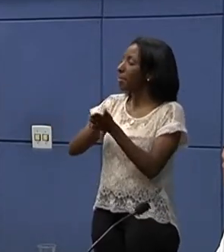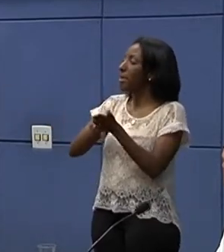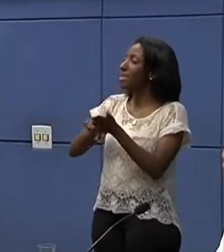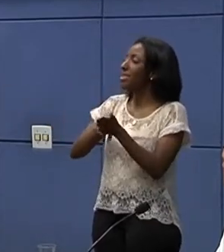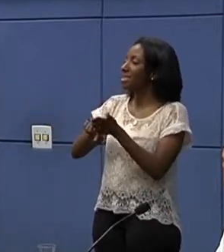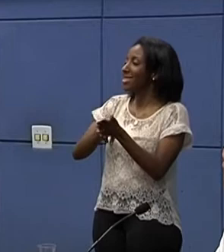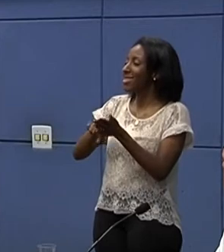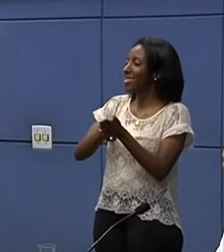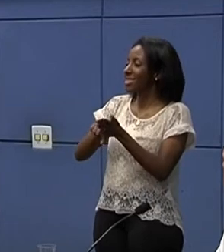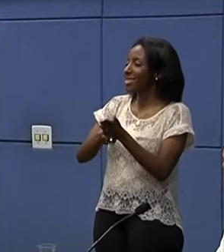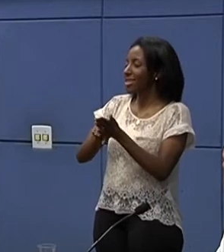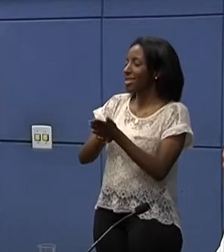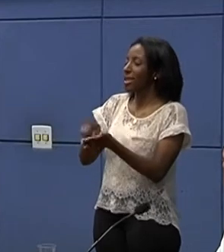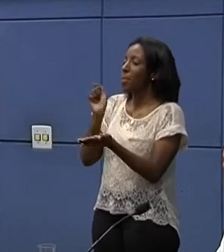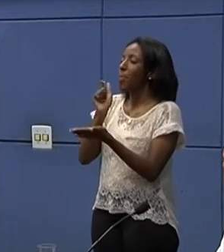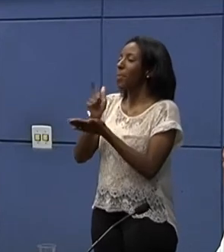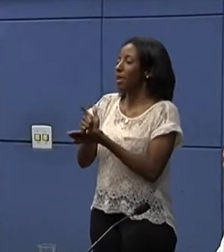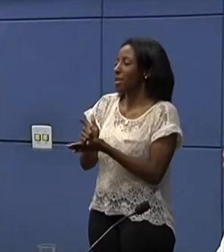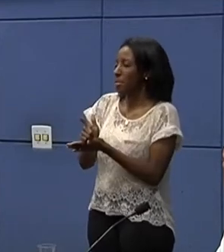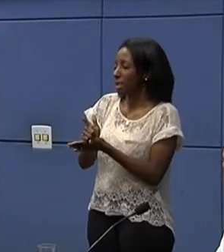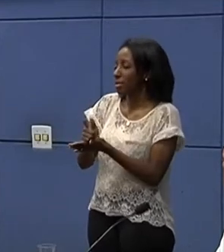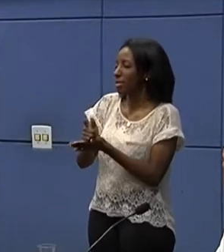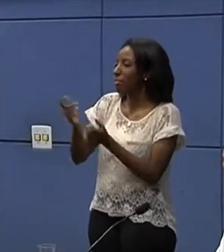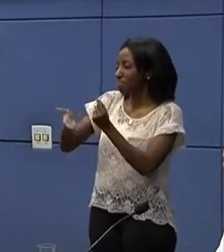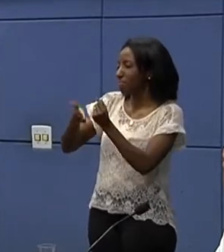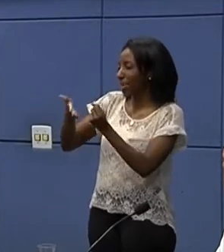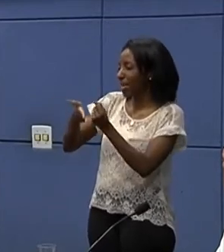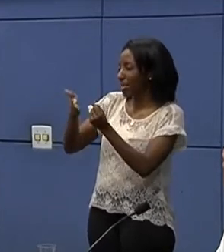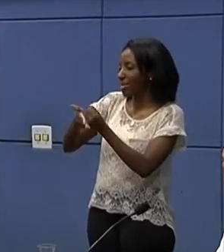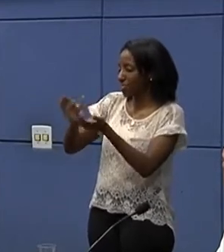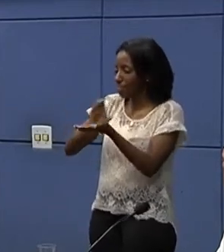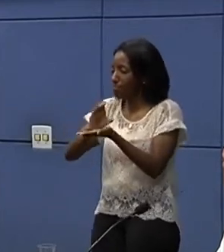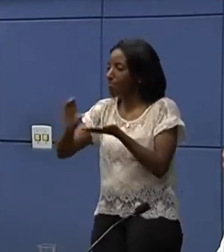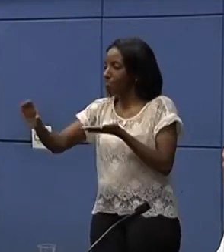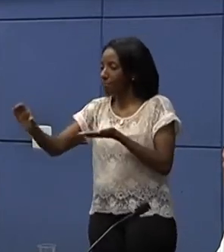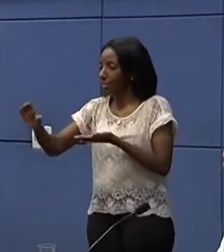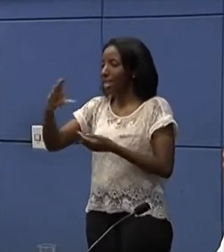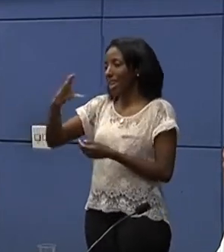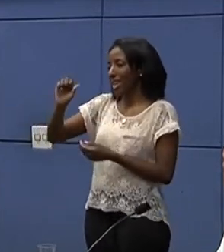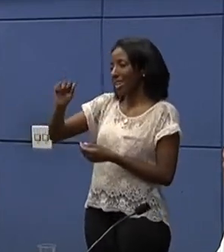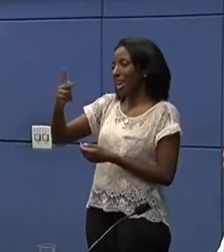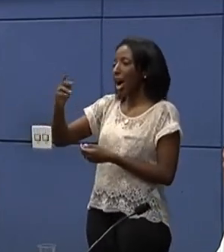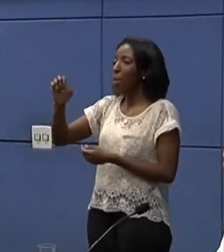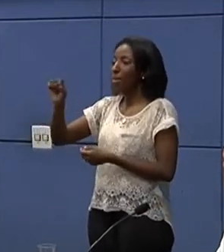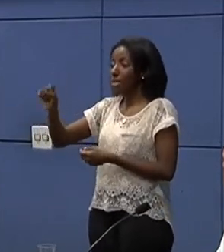pela CAPES, que é o nosso próprio recurso de dinheiro, nosso dinheiro. E uma pesquisa enorme no Brasil inteiro, com mais de